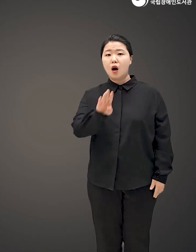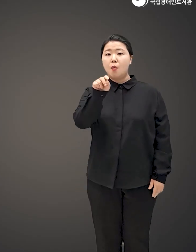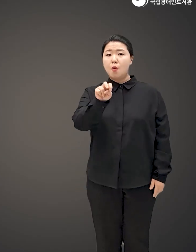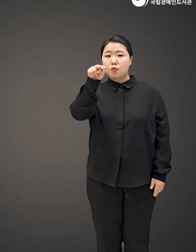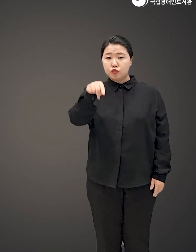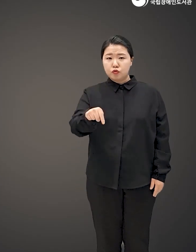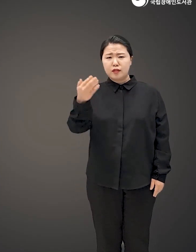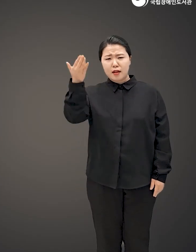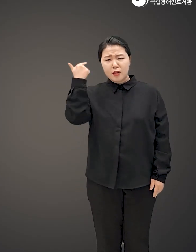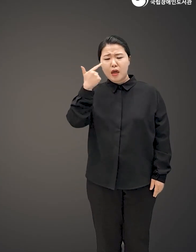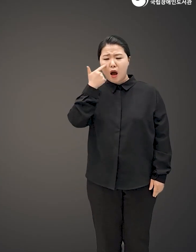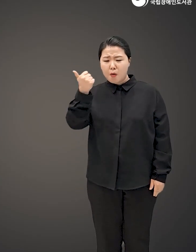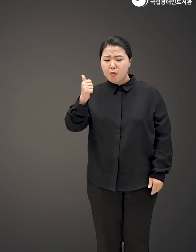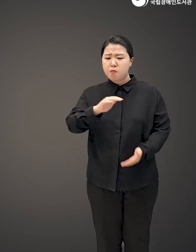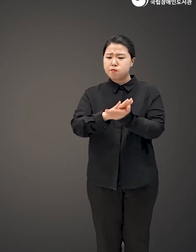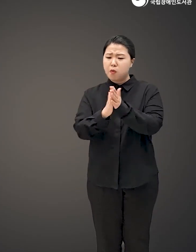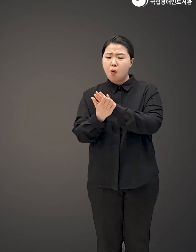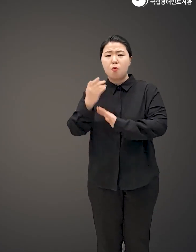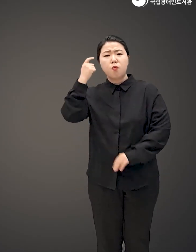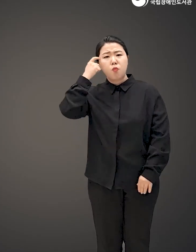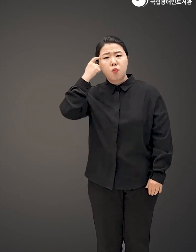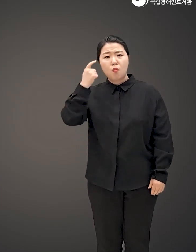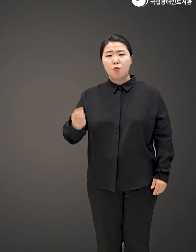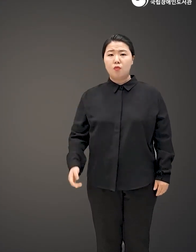범수, 예전에 아빠는 어디로 갔을까?